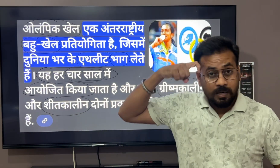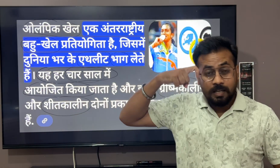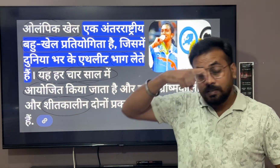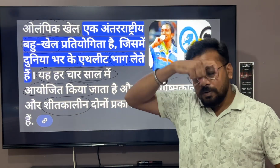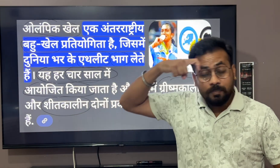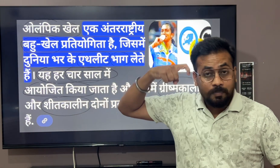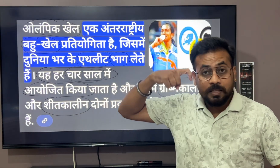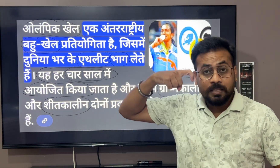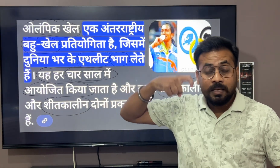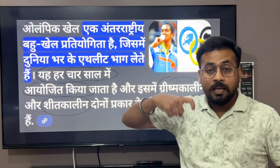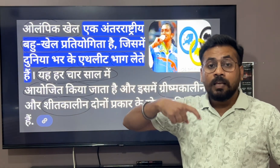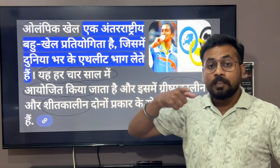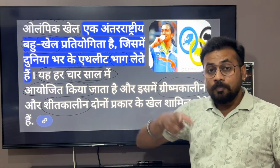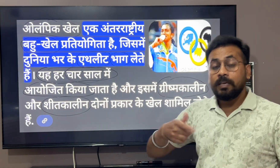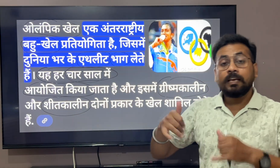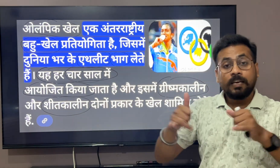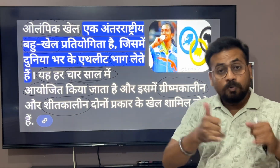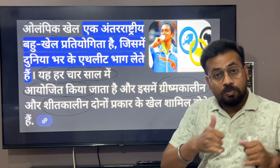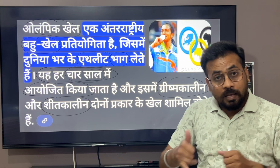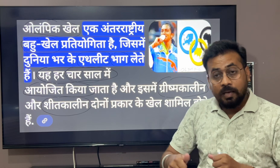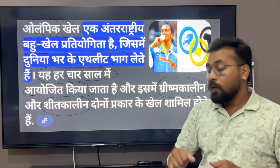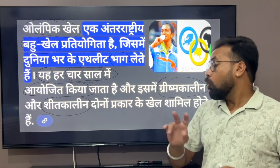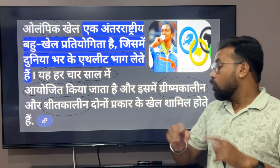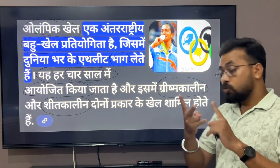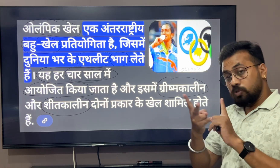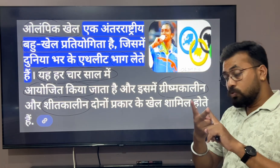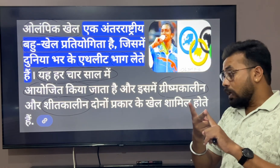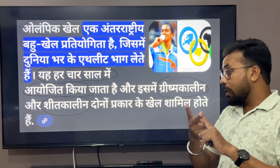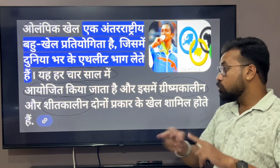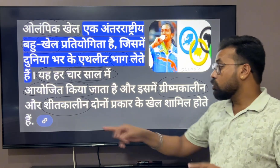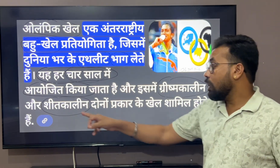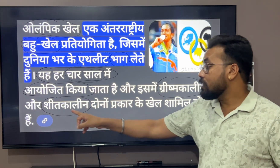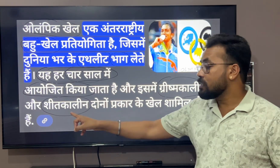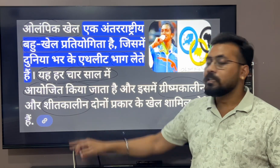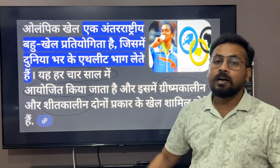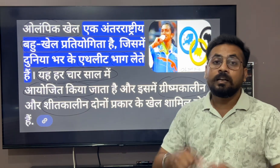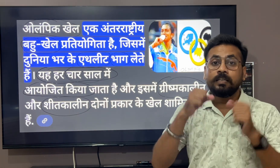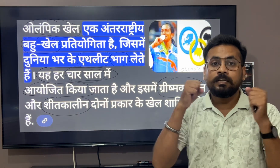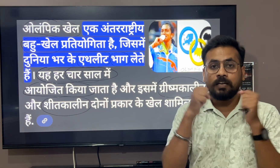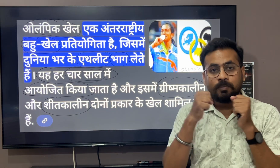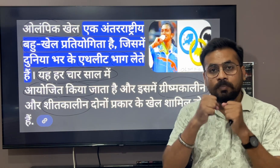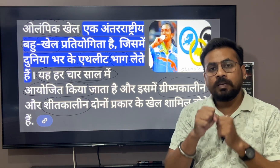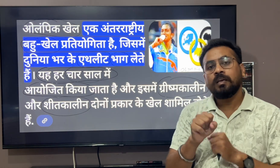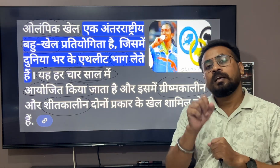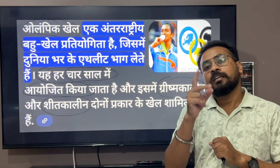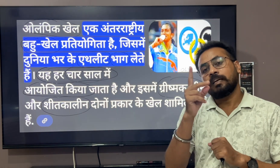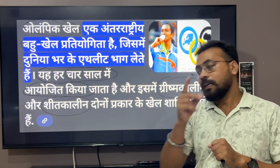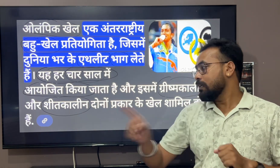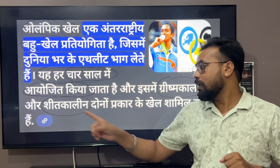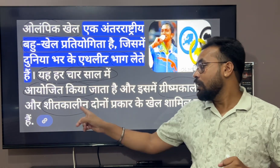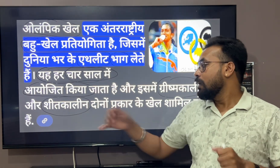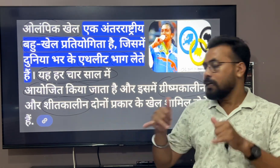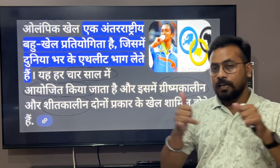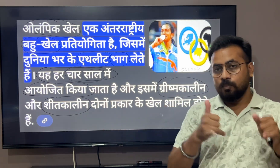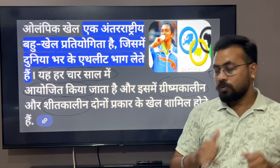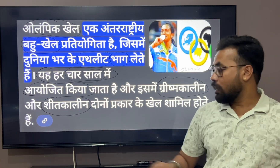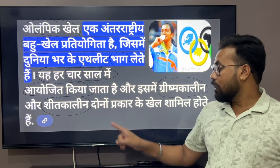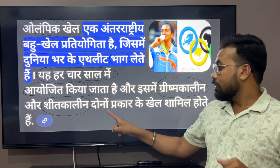जब गर्मी पड़ती है तब ये गेम होता है, और सेकंड जो होता है शीतकाल, ठंड में भी सेकंड ये गेम होता है। ये